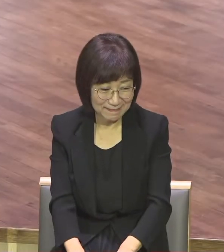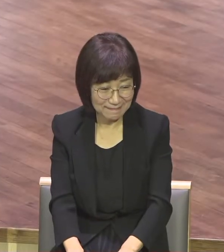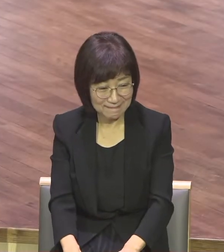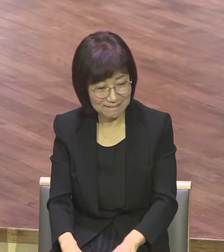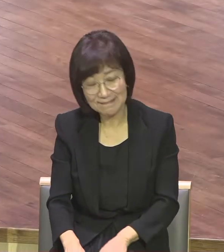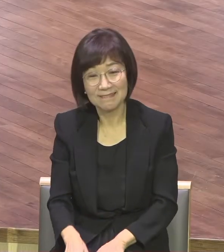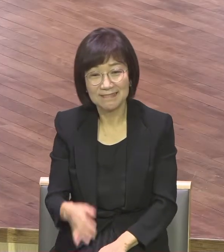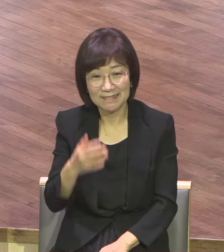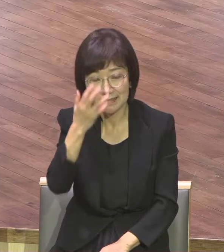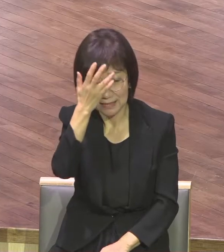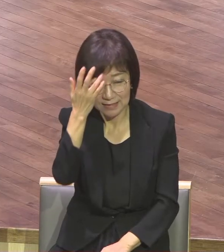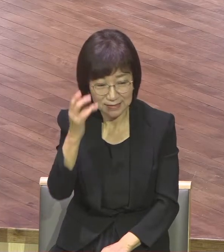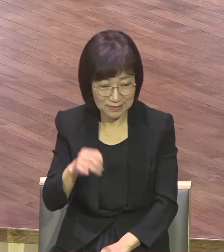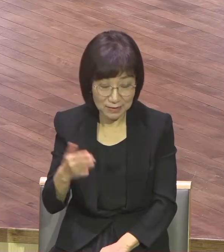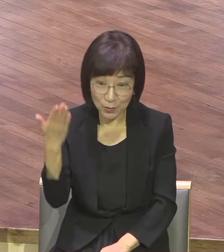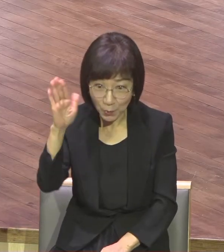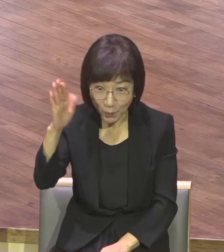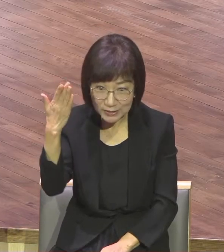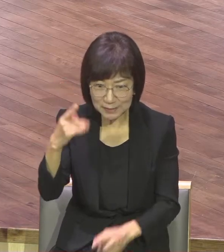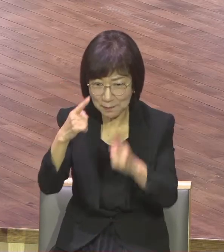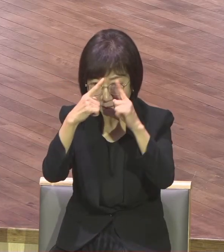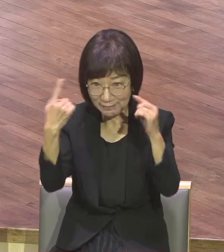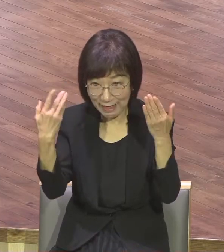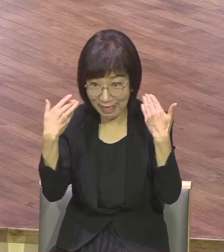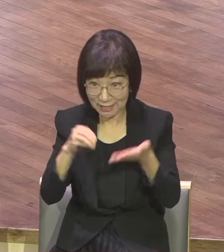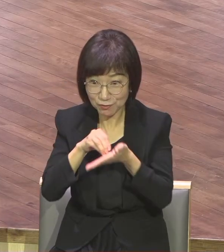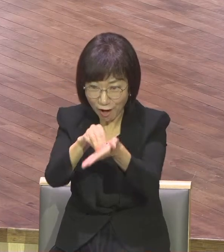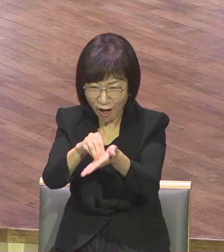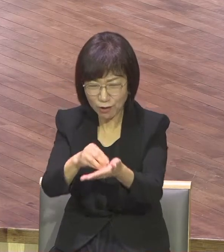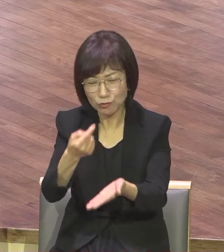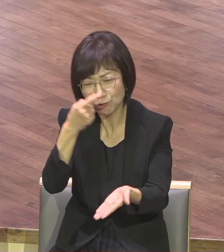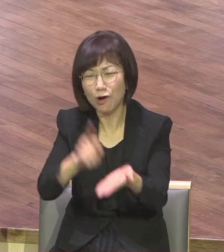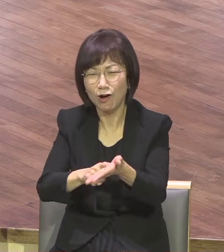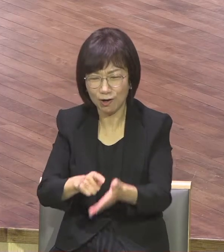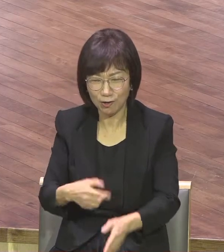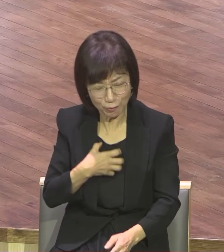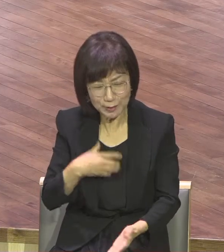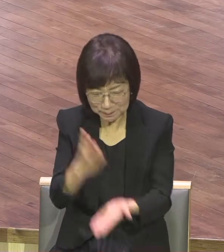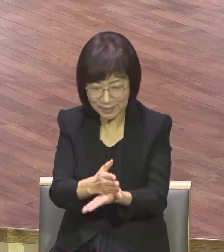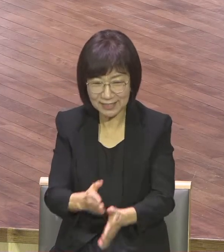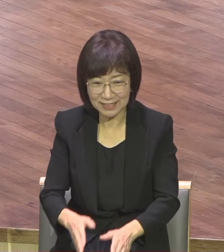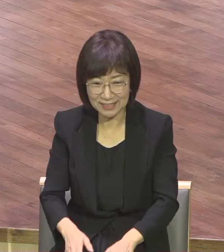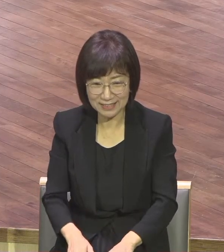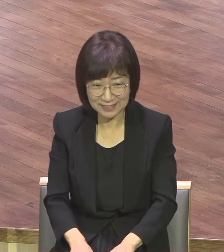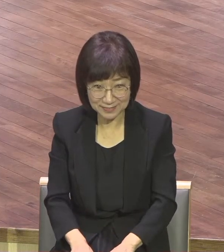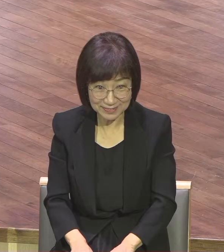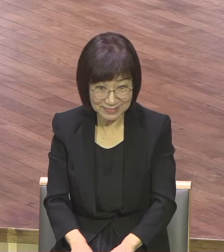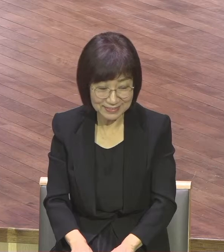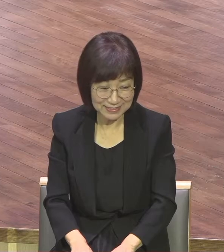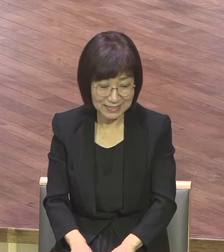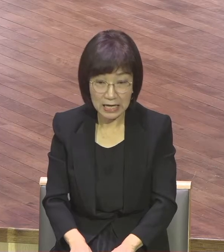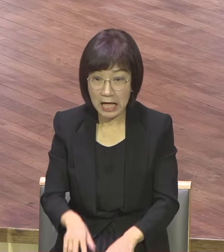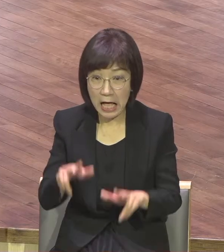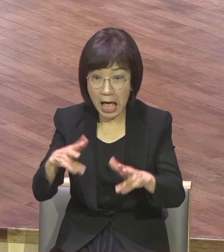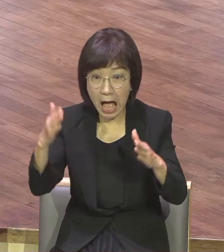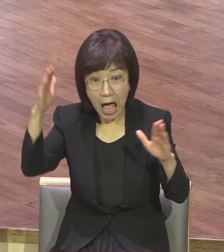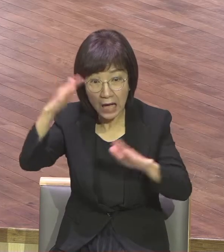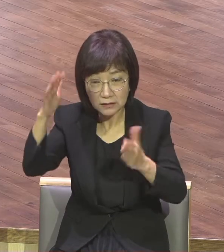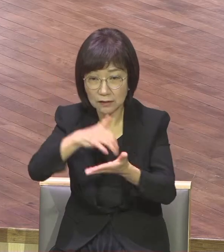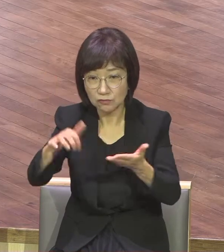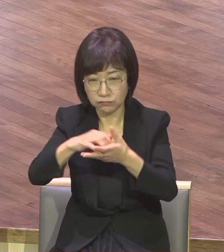요즘은요 대학 가는 거 지금 반복이야. 그럼 공부 못해도 지방 얼마든지 갈 수 있어요. 지금 학생들이 없어요. 문 닫을 파야